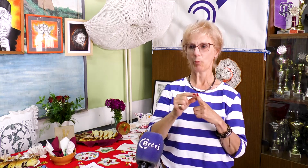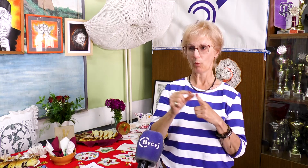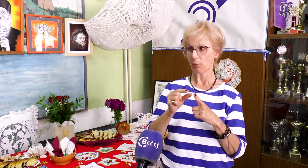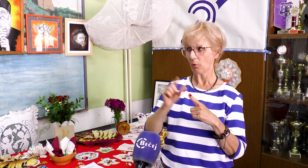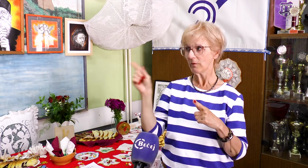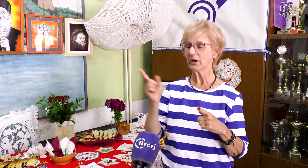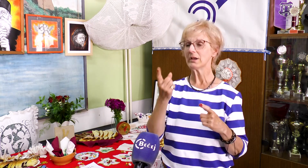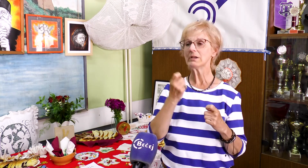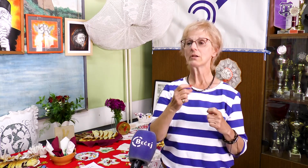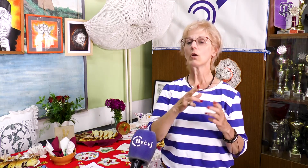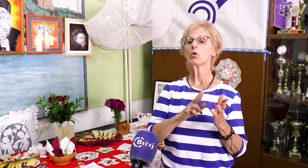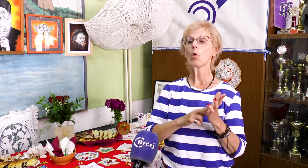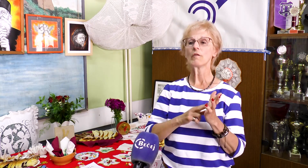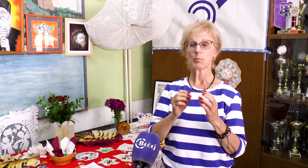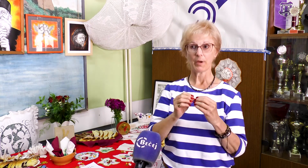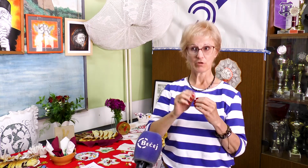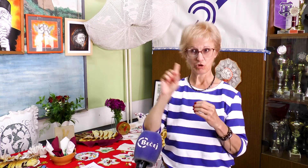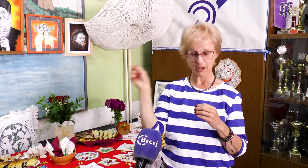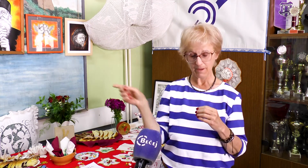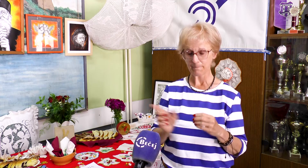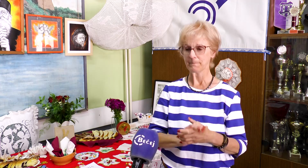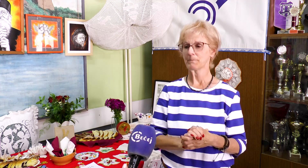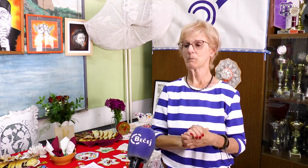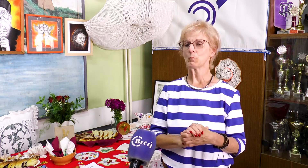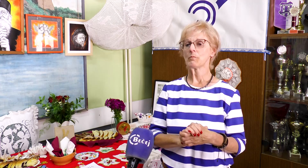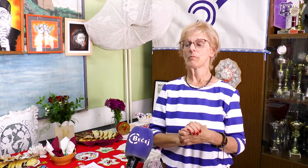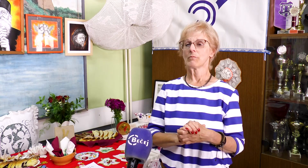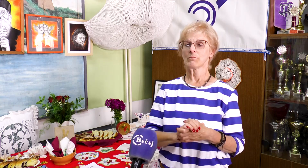Dejan Popov iz Novi Pečej.